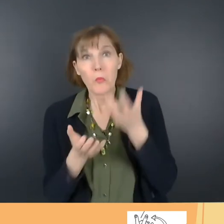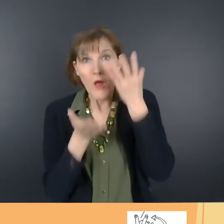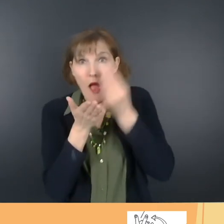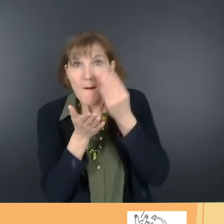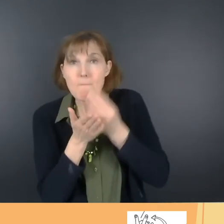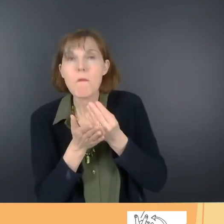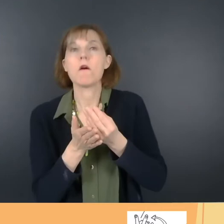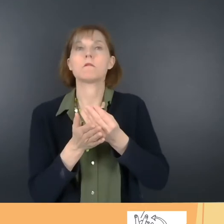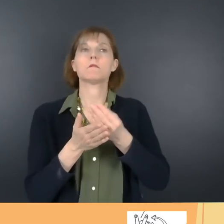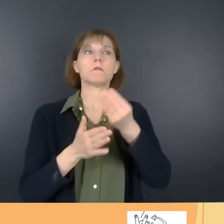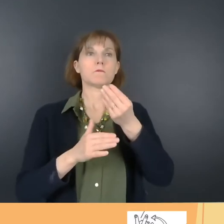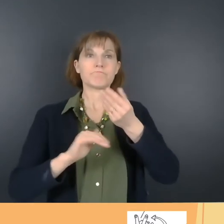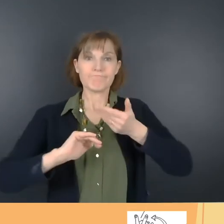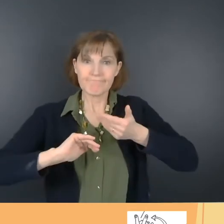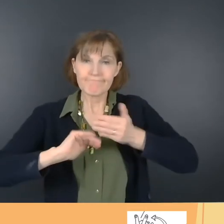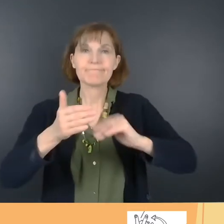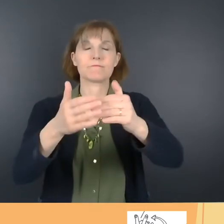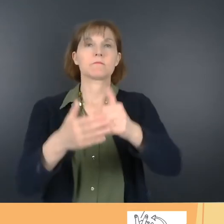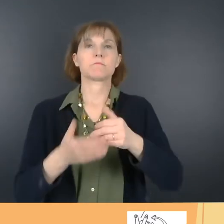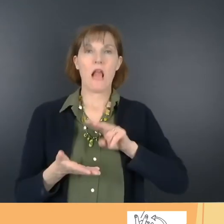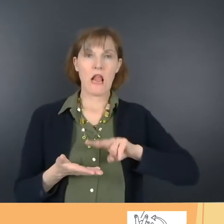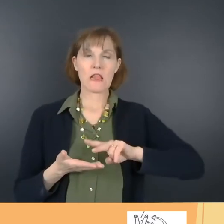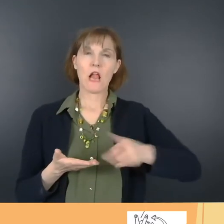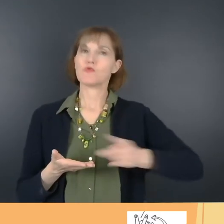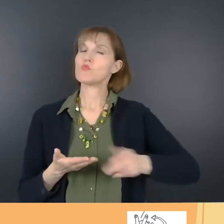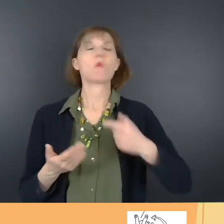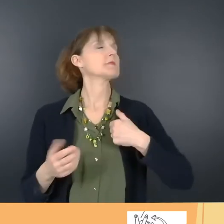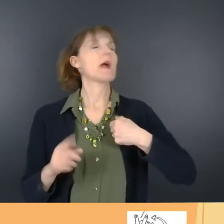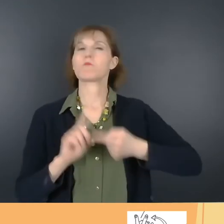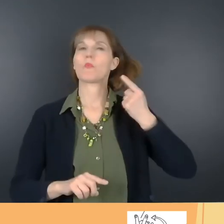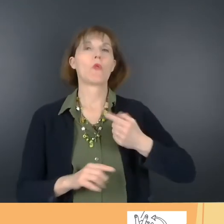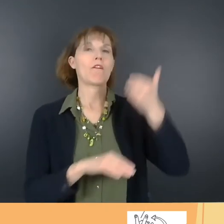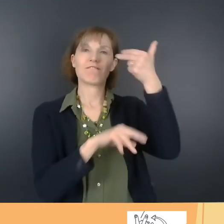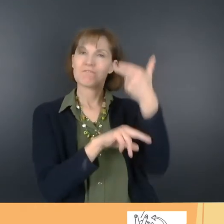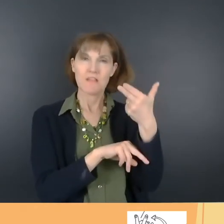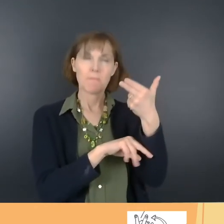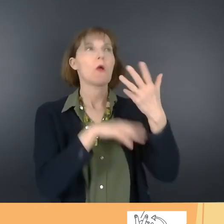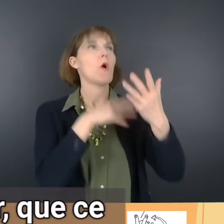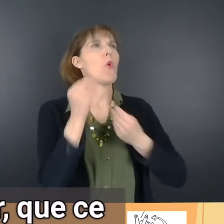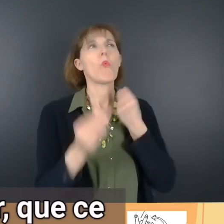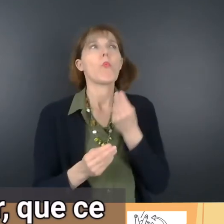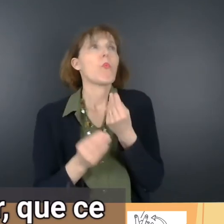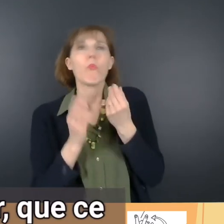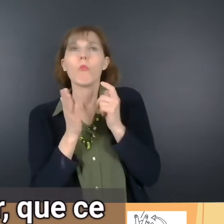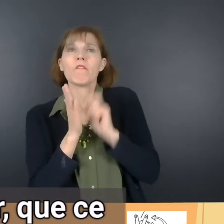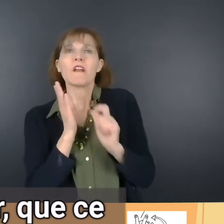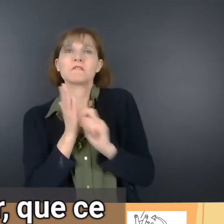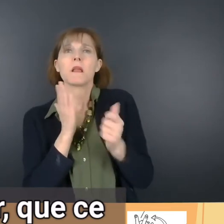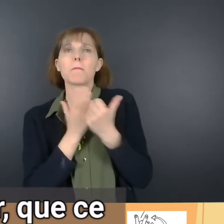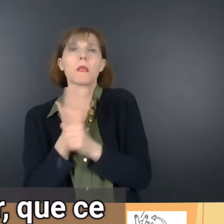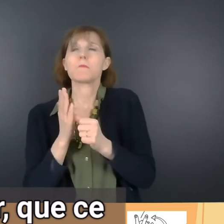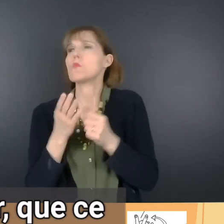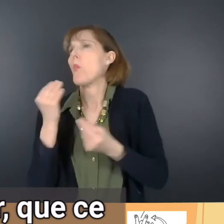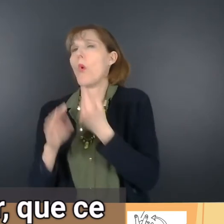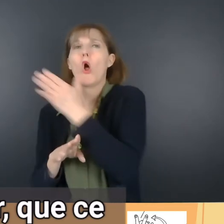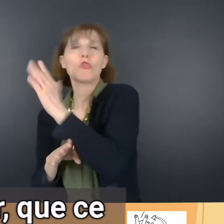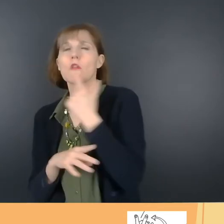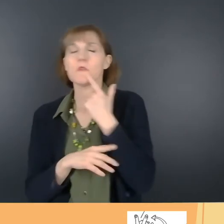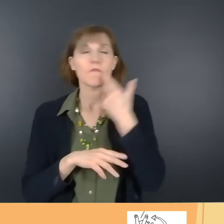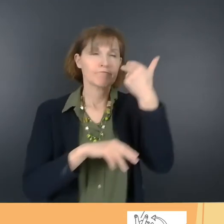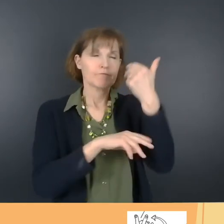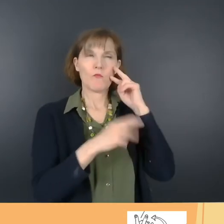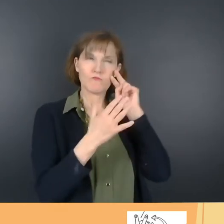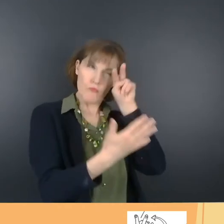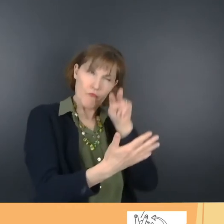apprendre et évoluer dans la traduction en langue des signes des versets bibliques, il faut se filmer. Que ce soit les versets bibliques ou autres.